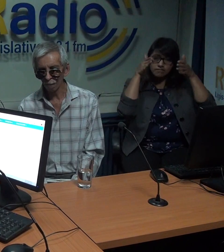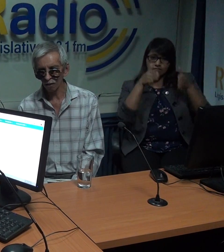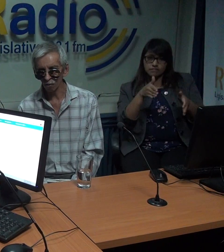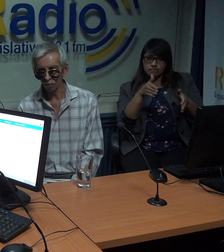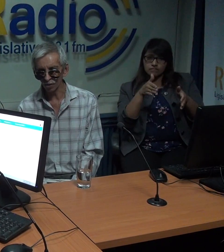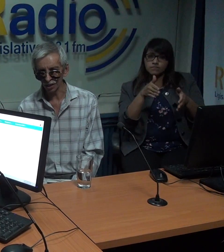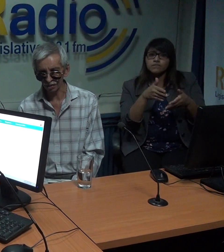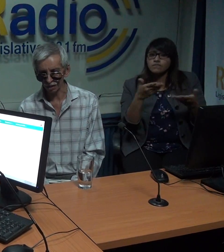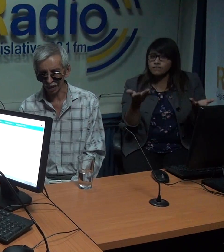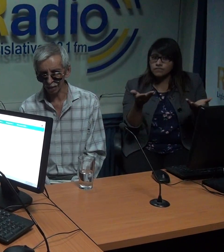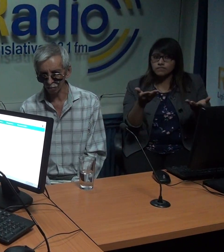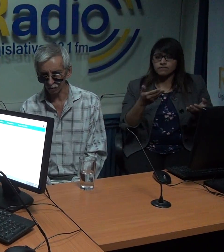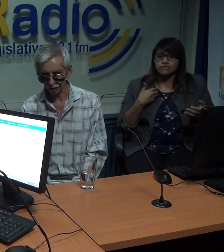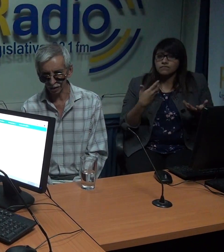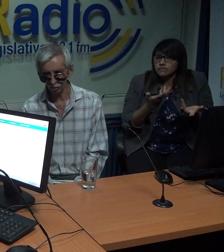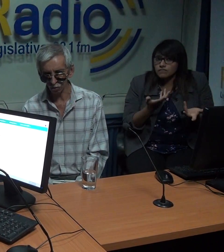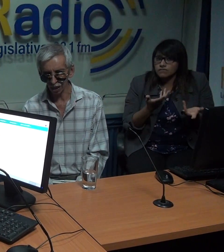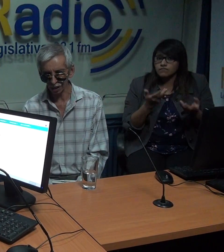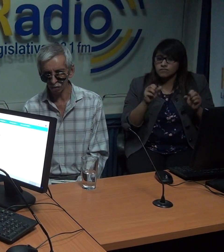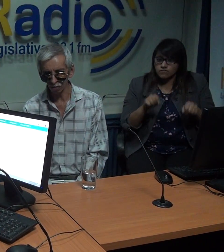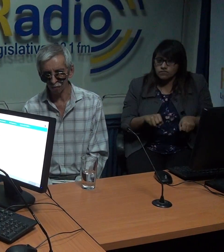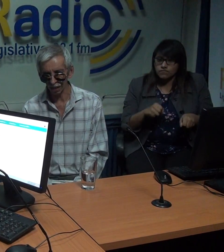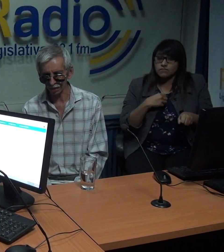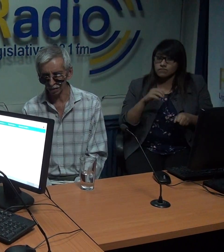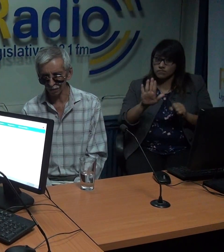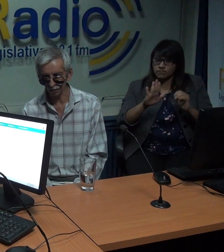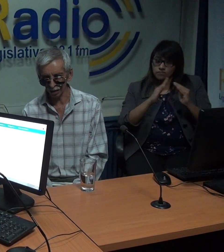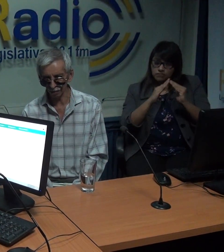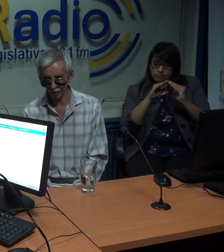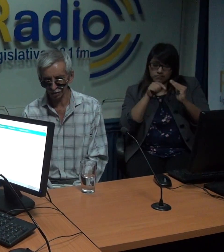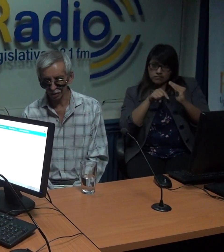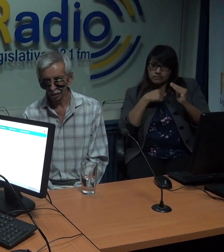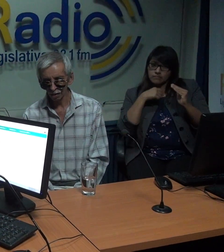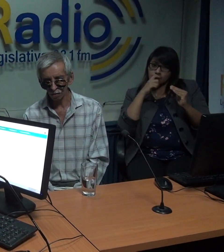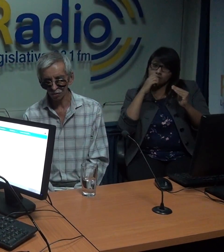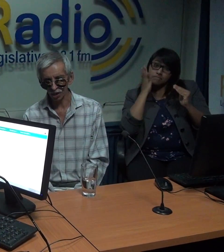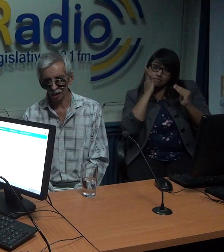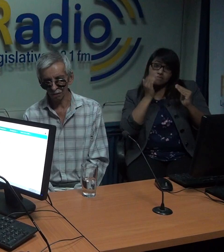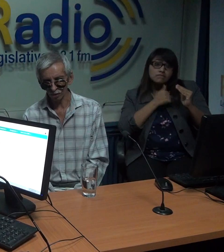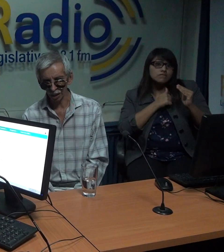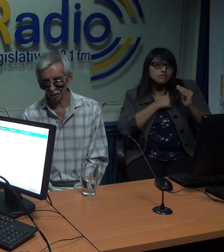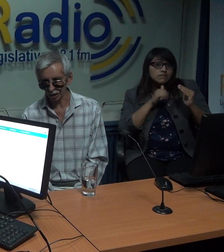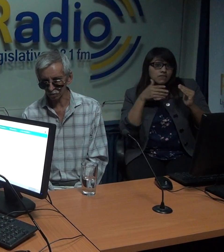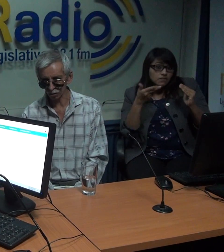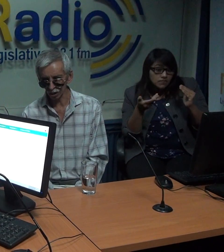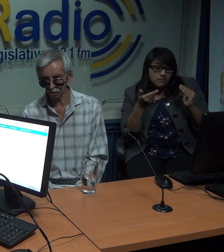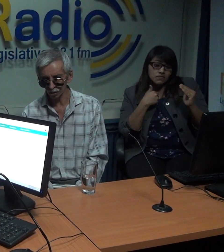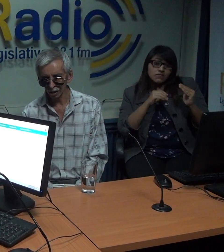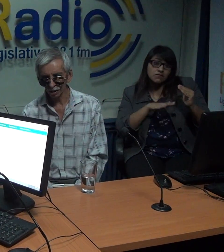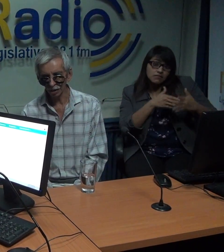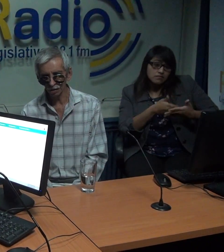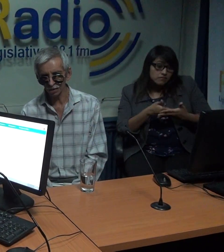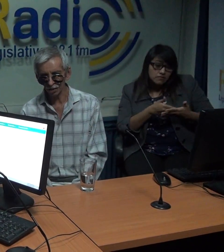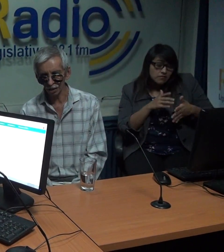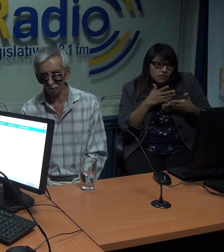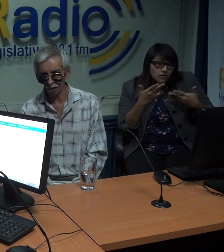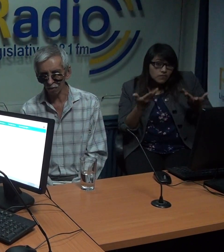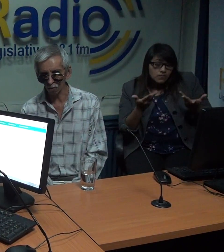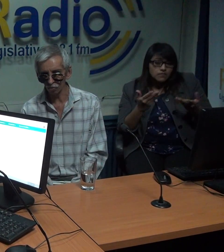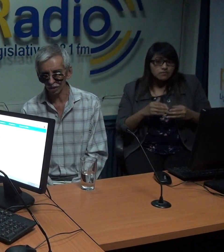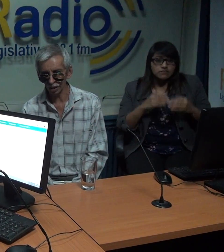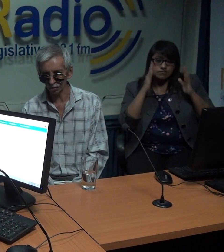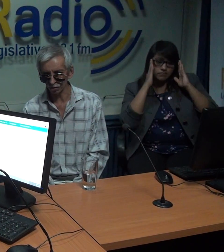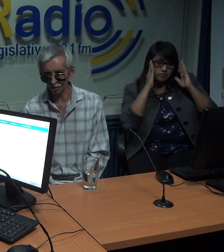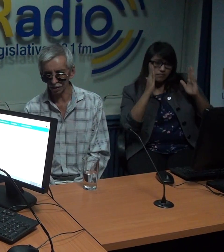cómo poder tratarlo en su hogar, como padres de familia, madres, cómo abordar a sus hijos. Y decía yo,